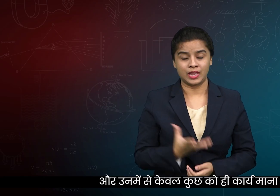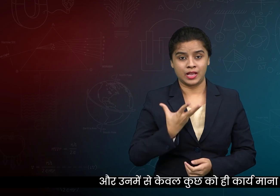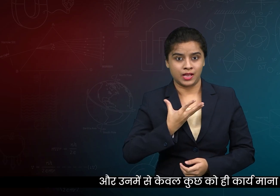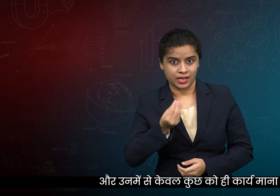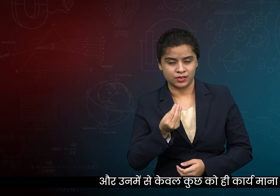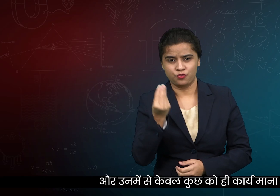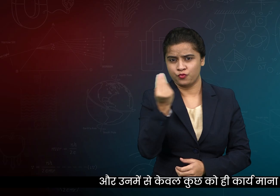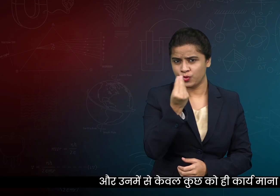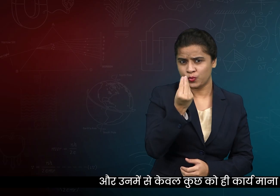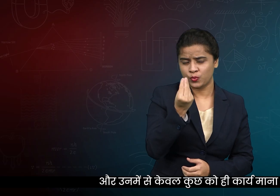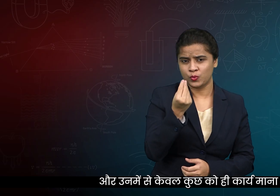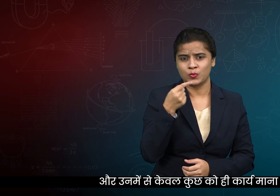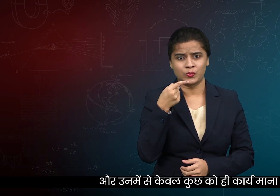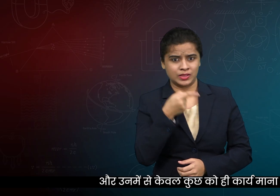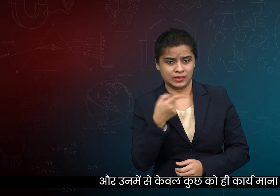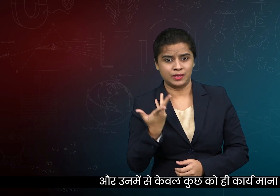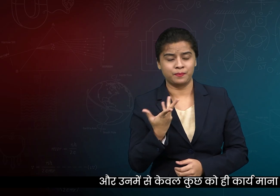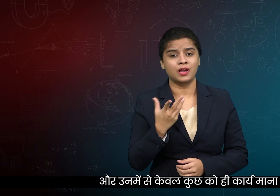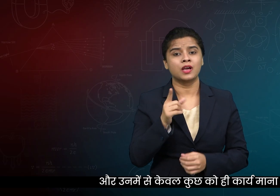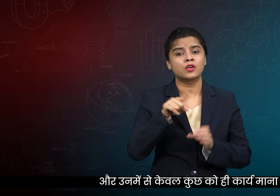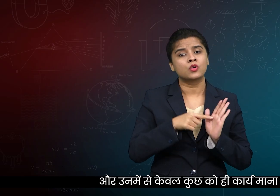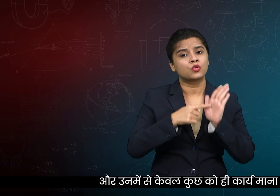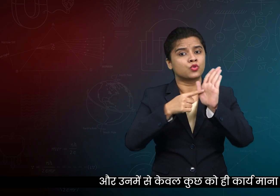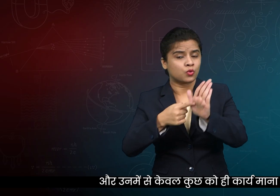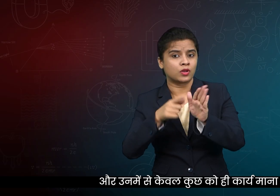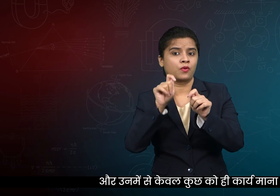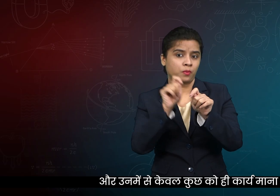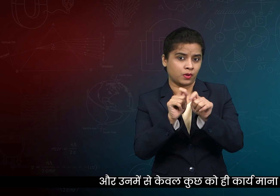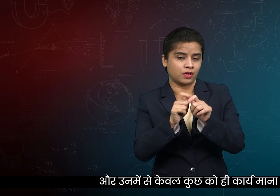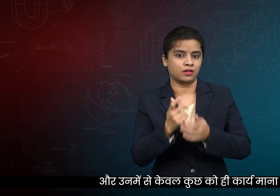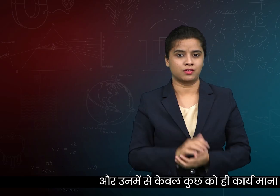और उनमें से केवल कुछ को ही कार्य माना जाता है।